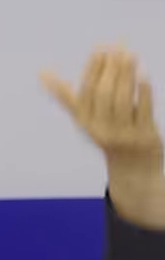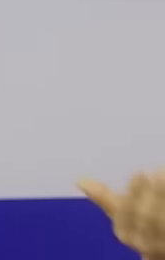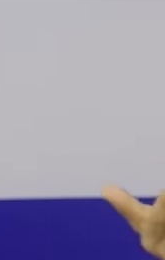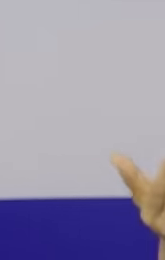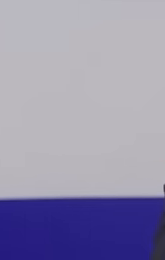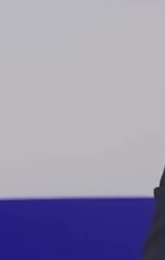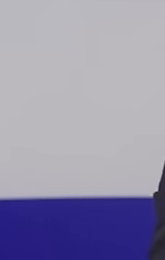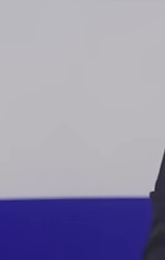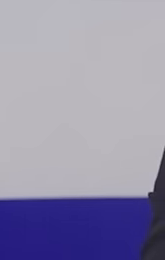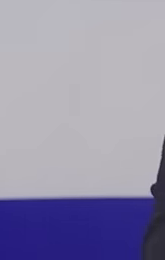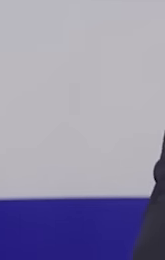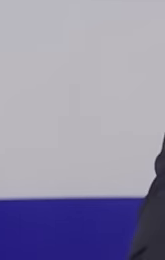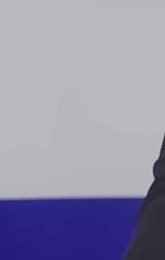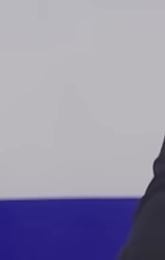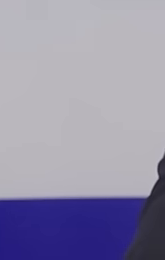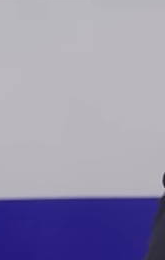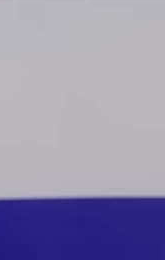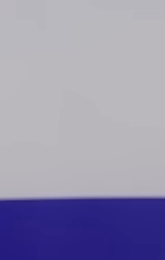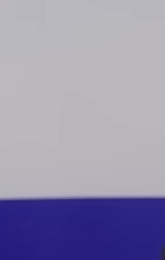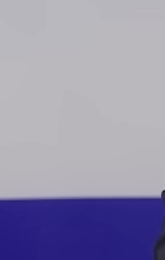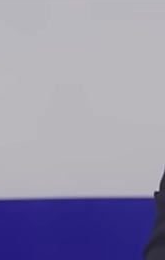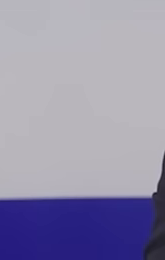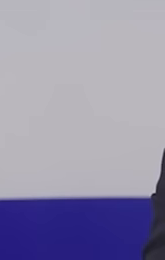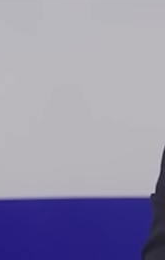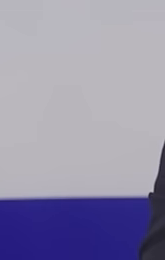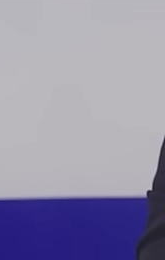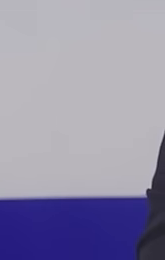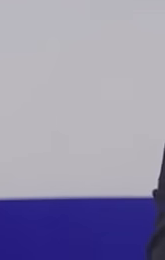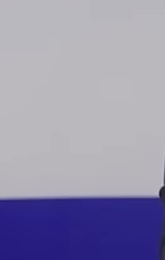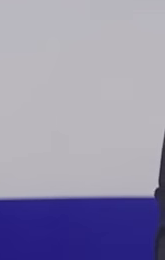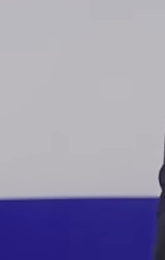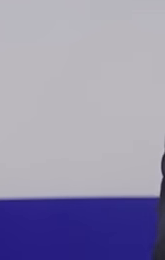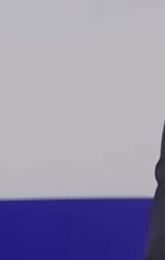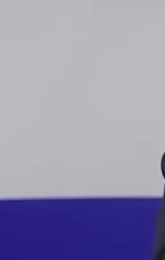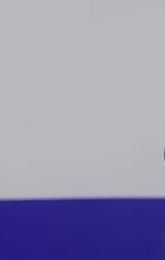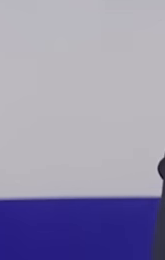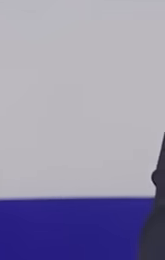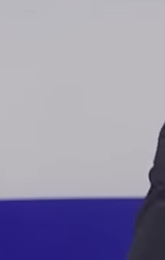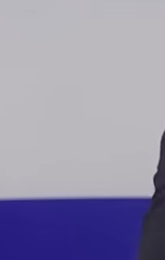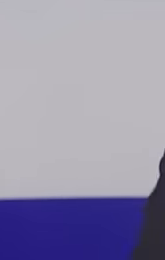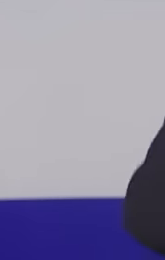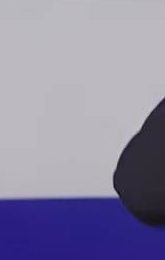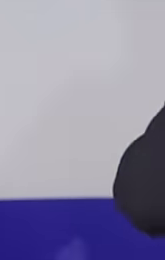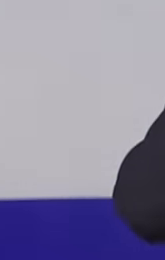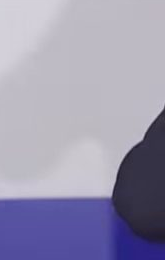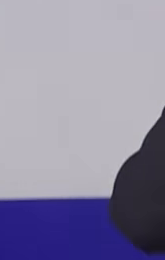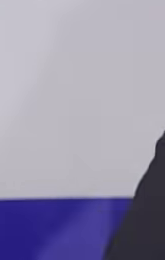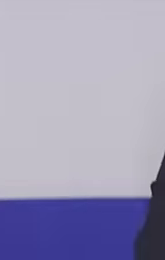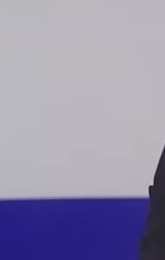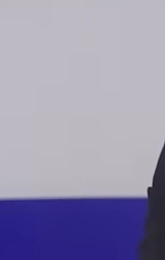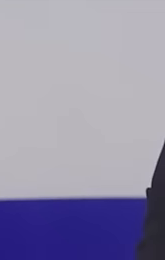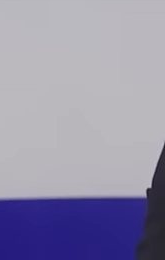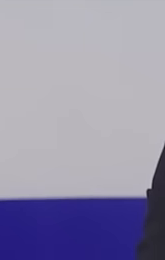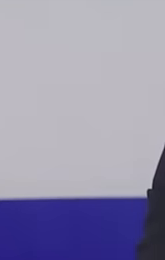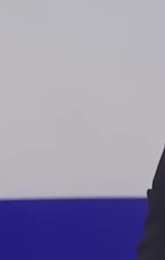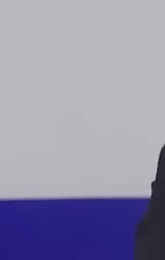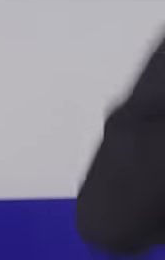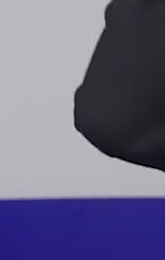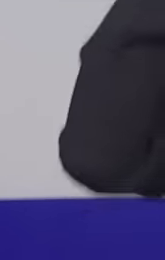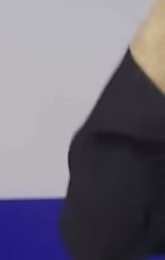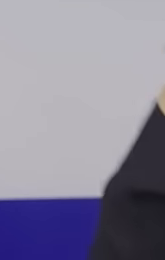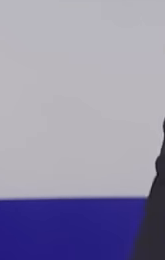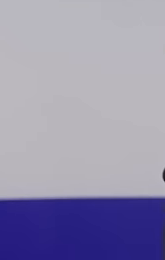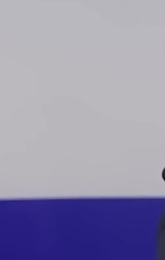민주주의와 민생의 최후 보루인 국회에 우리 국민의 마지막 기대, 이 나라의